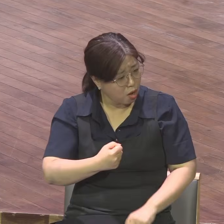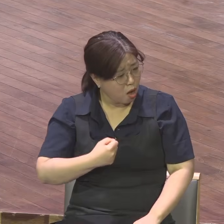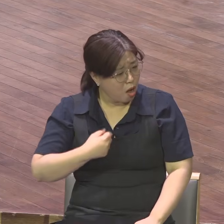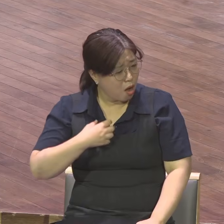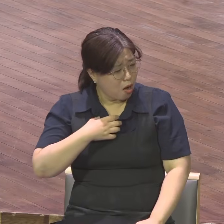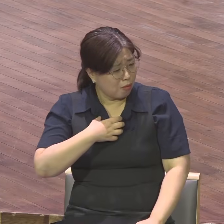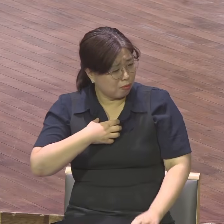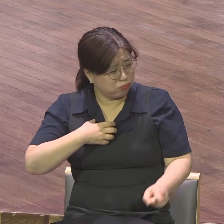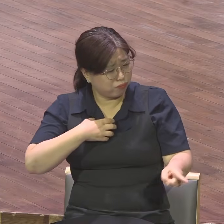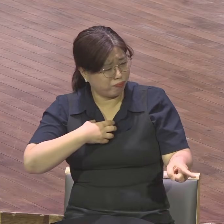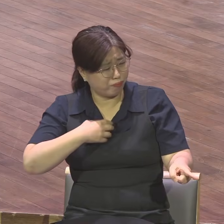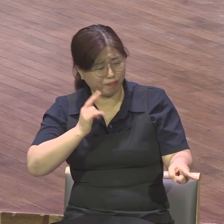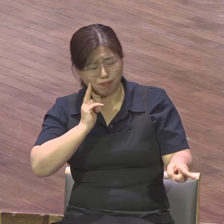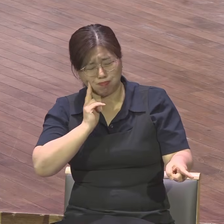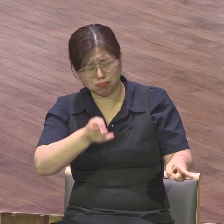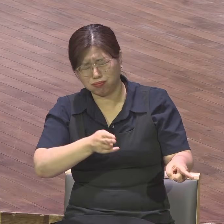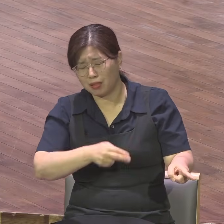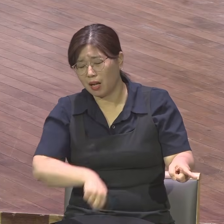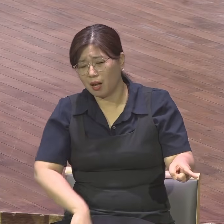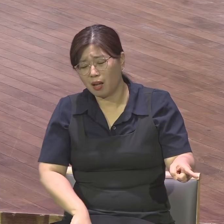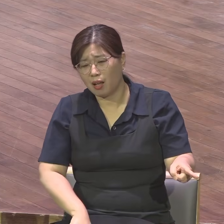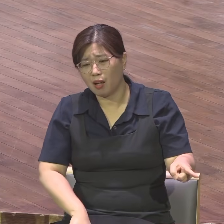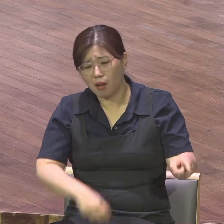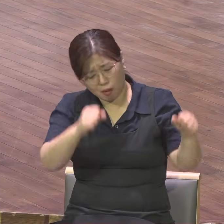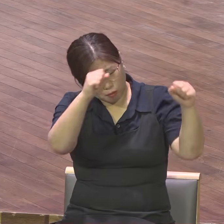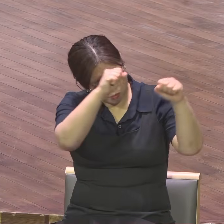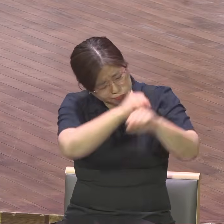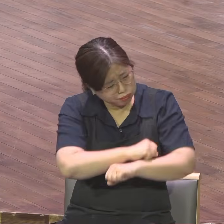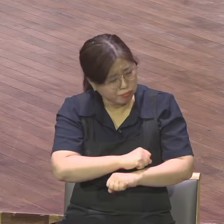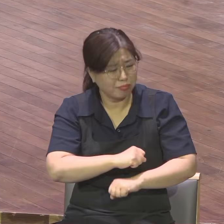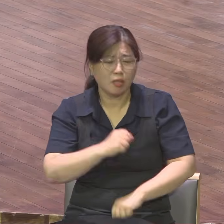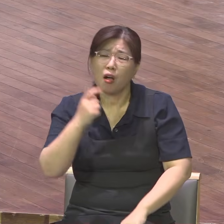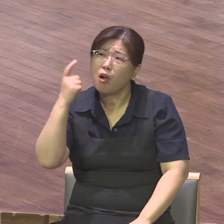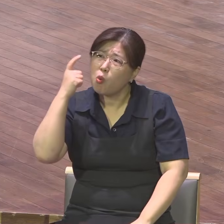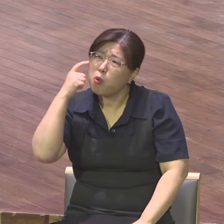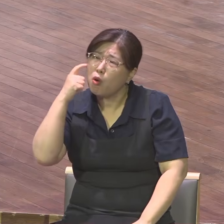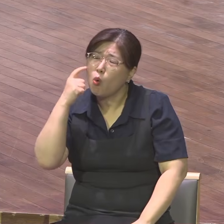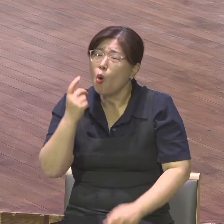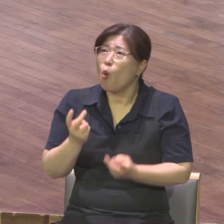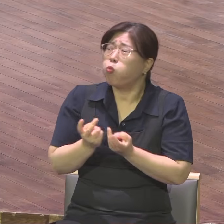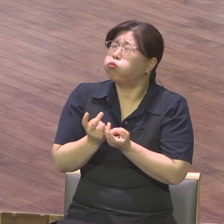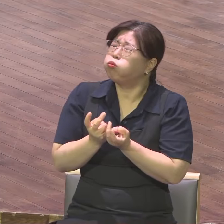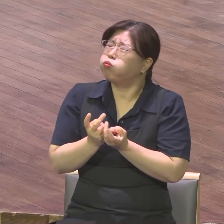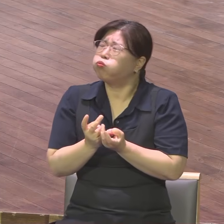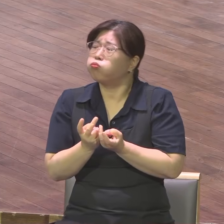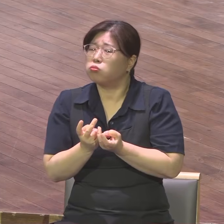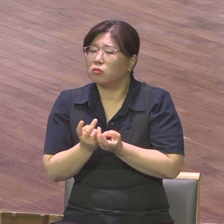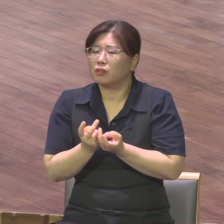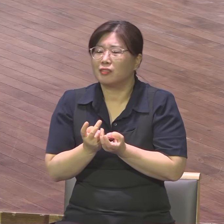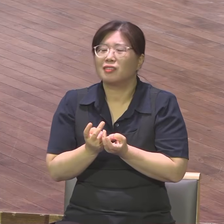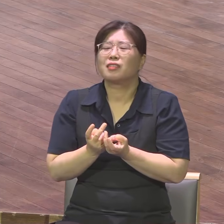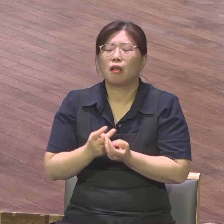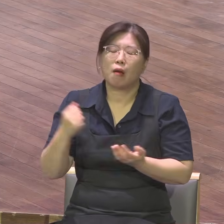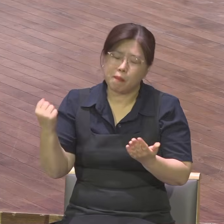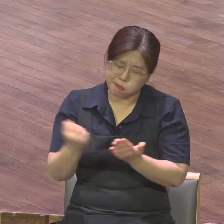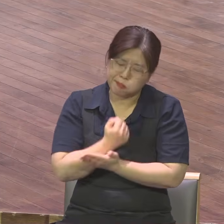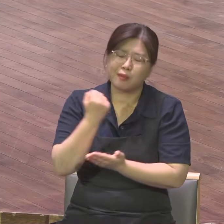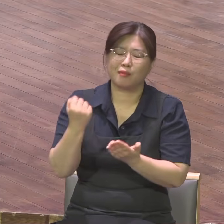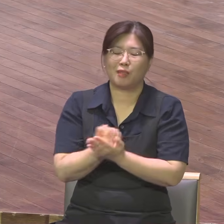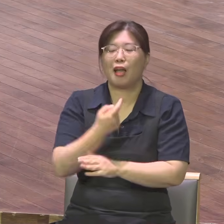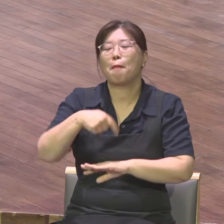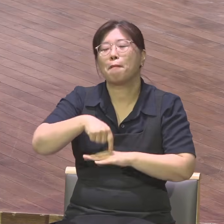곳이 폐허가 되었는고, 어떻게 이런 일이 일어날 수 있는가 라고 하는